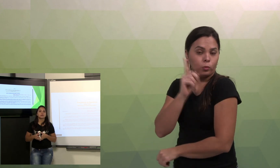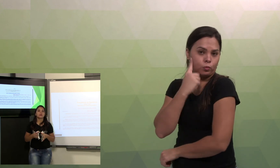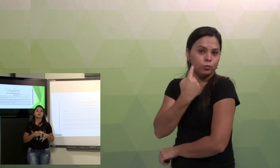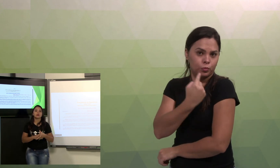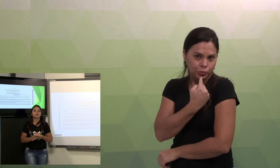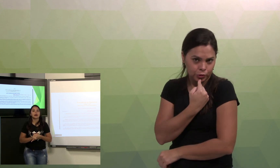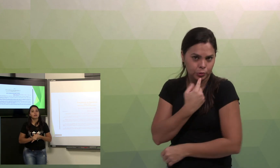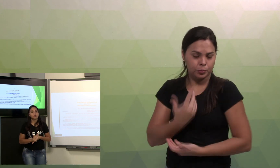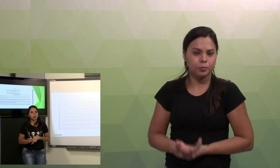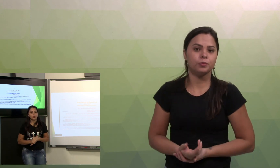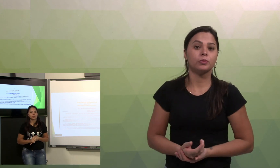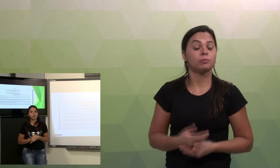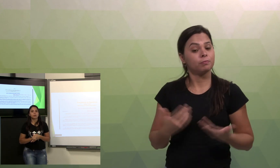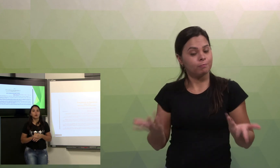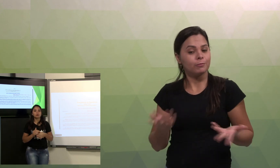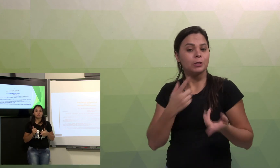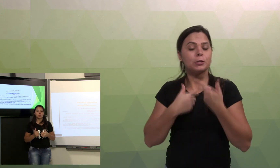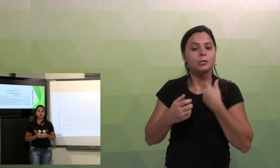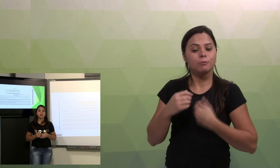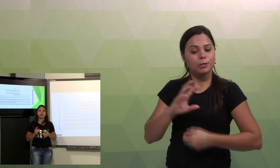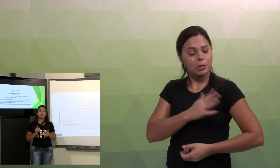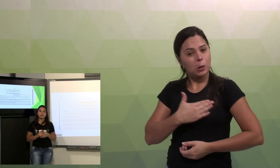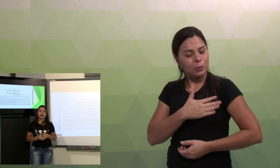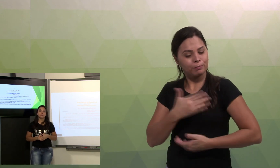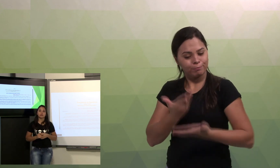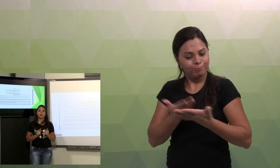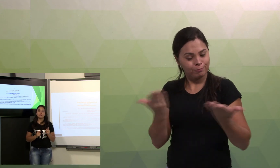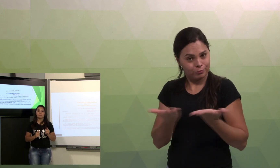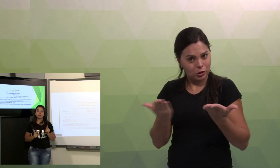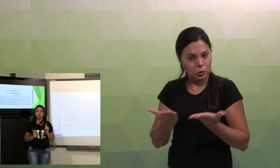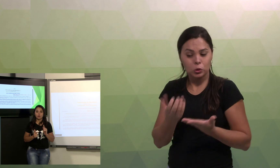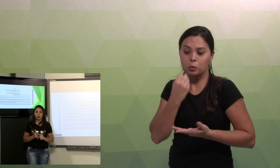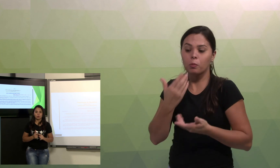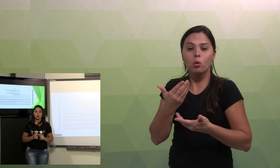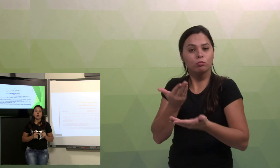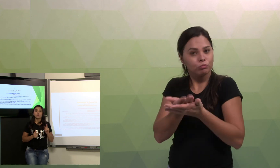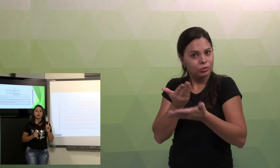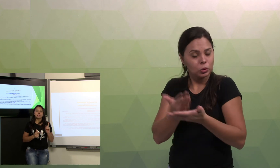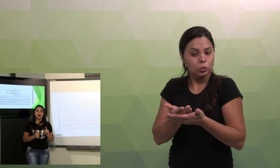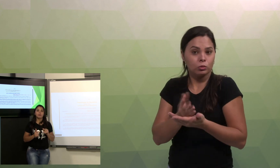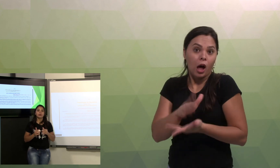Espero que vocês tenham gostado da aula de hoje. Bons estudos e não esqueçam de participar